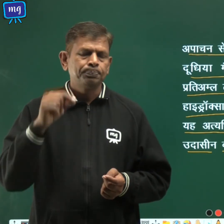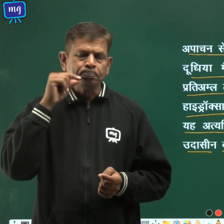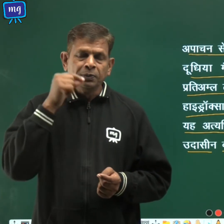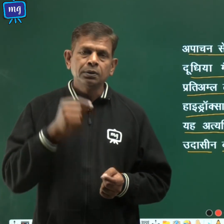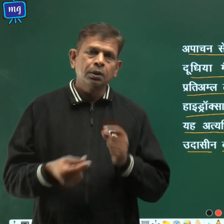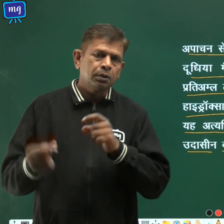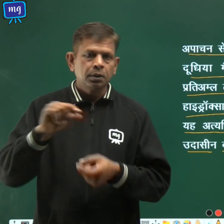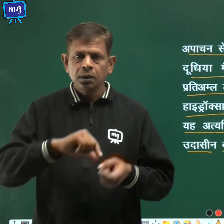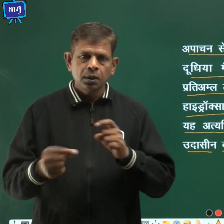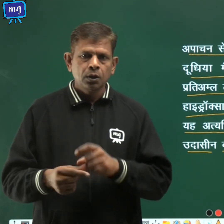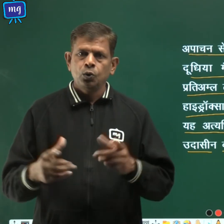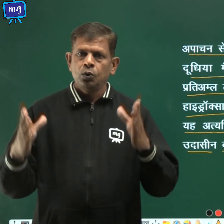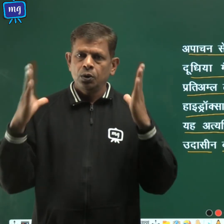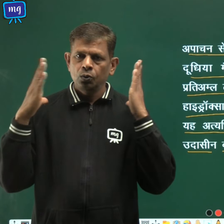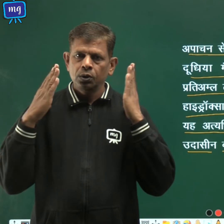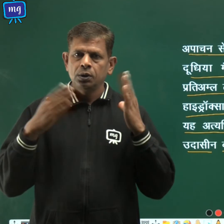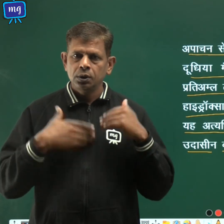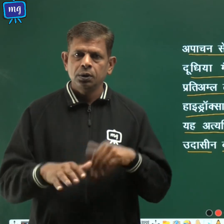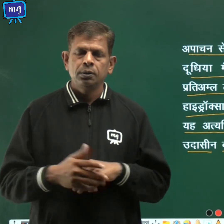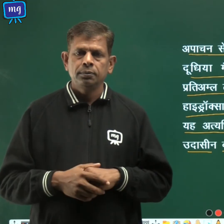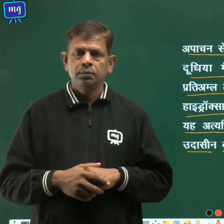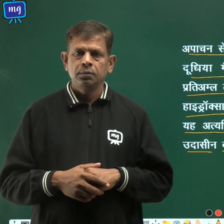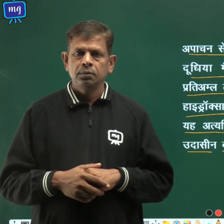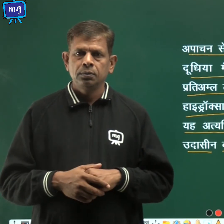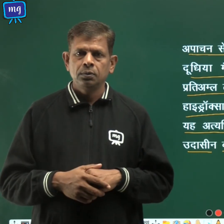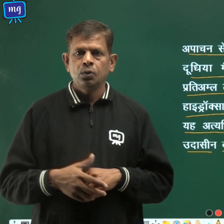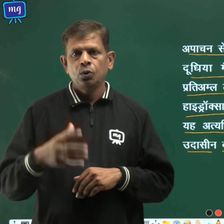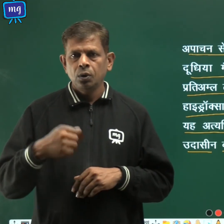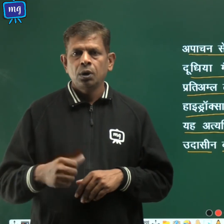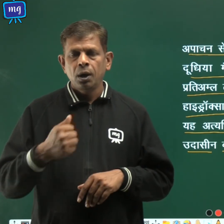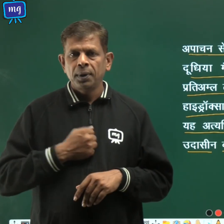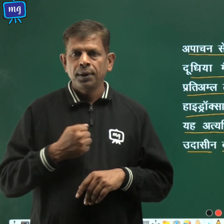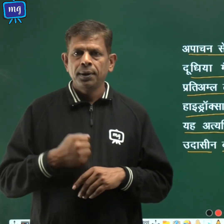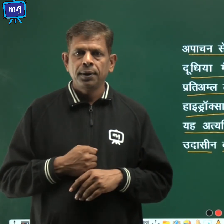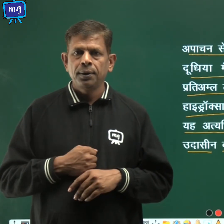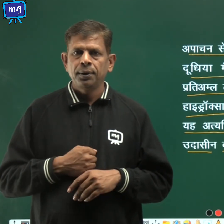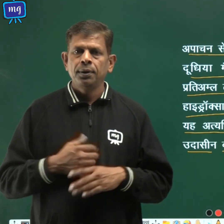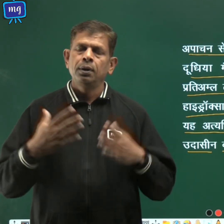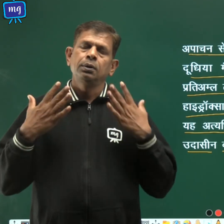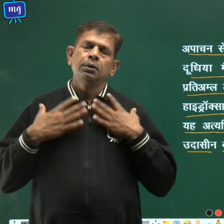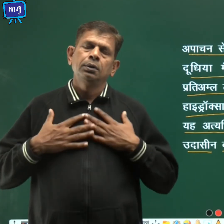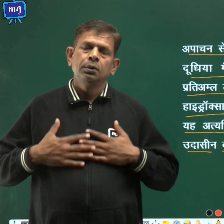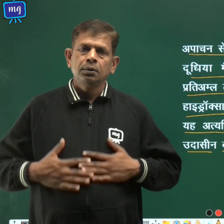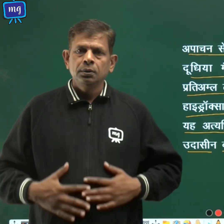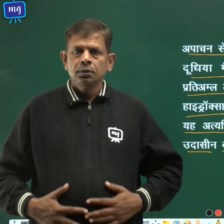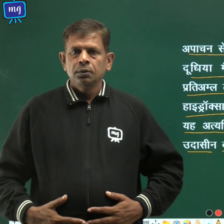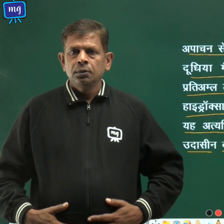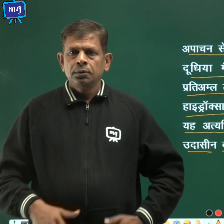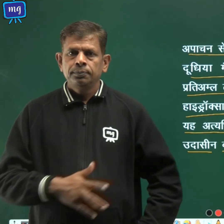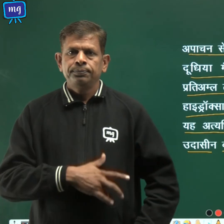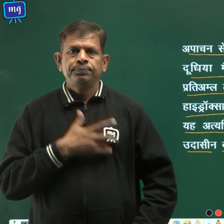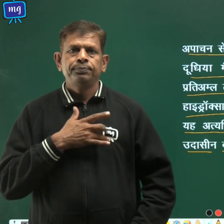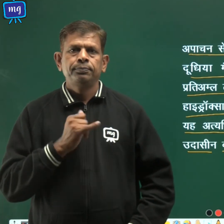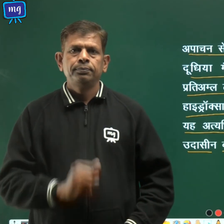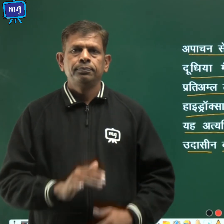करके उसे उदासीन कर देता है और हमें आराम महसूस होता है।